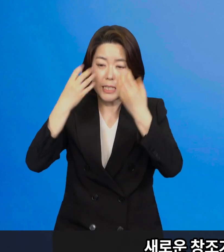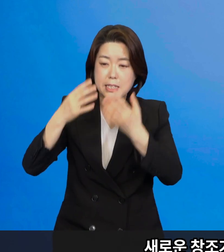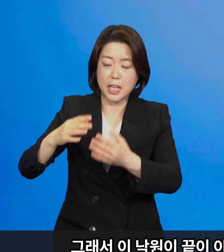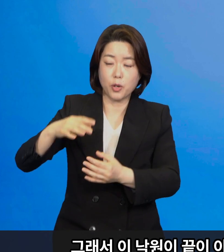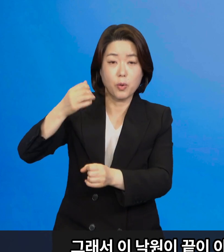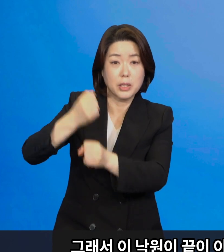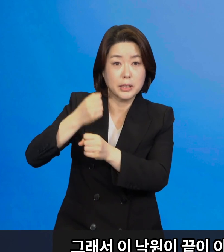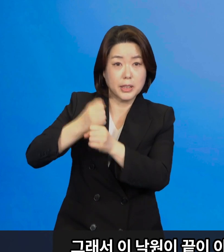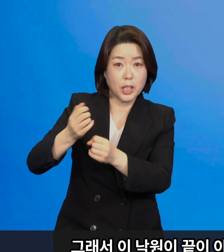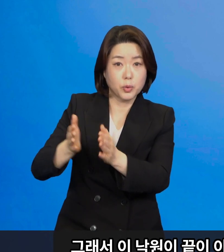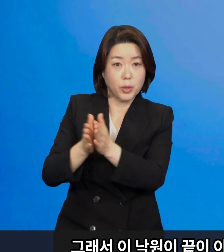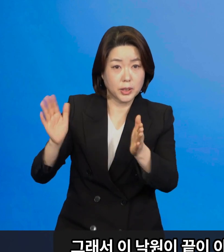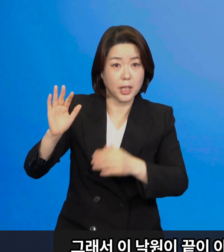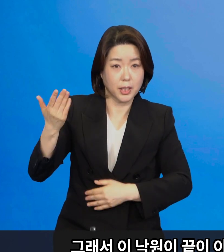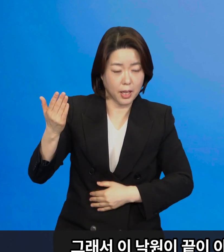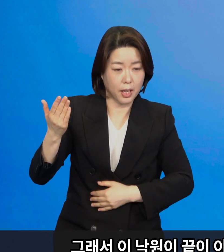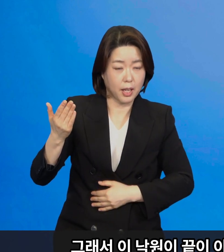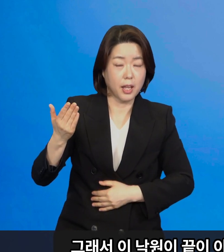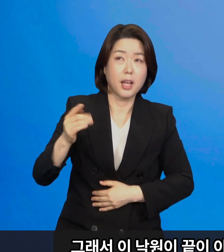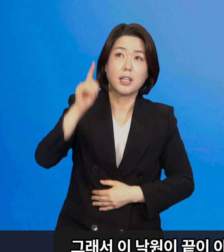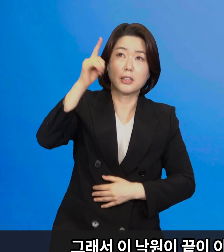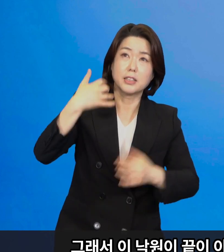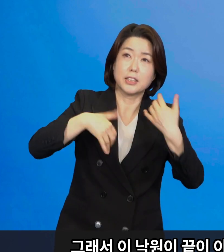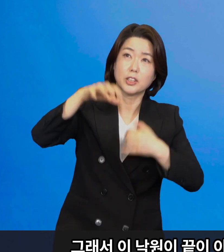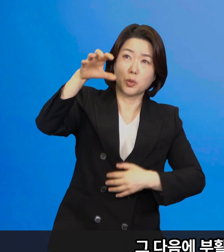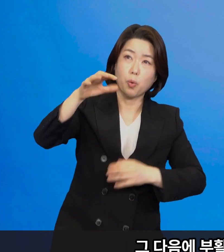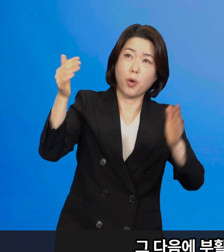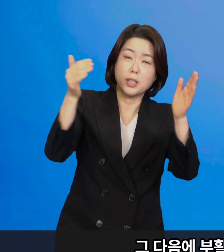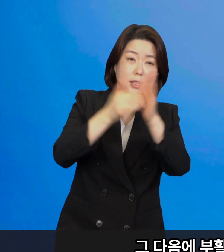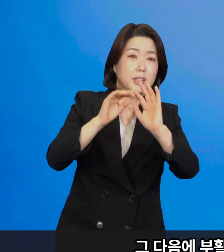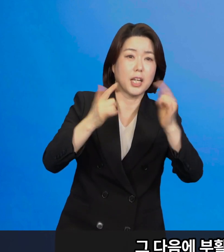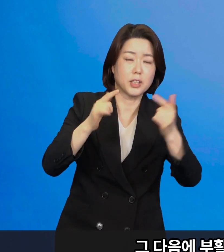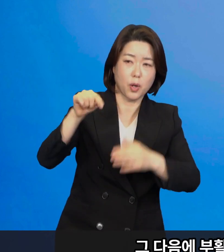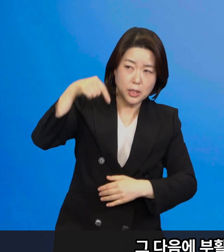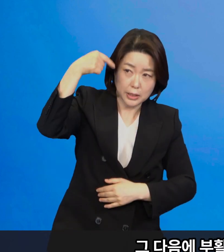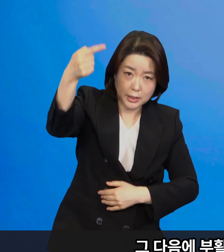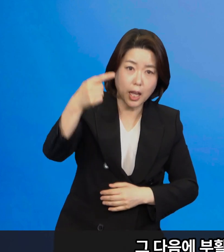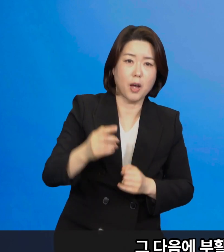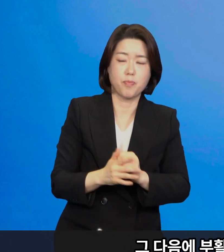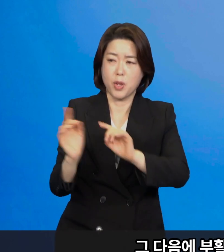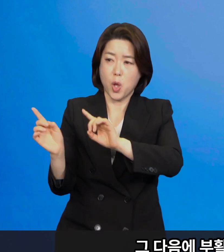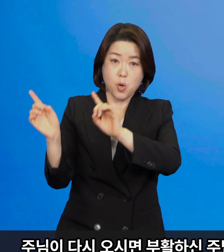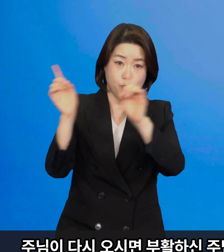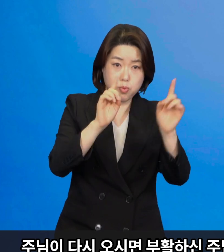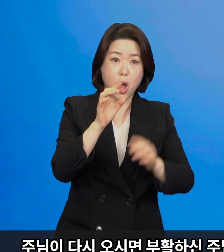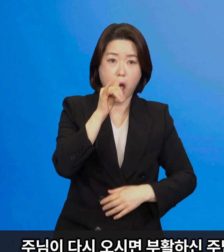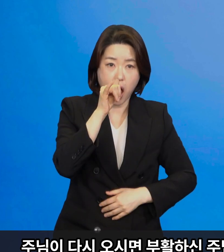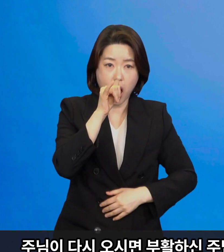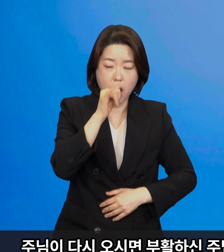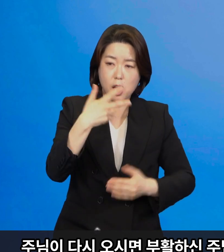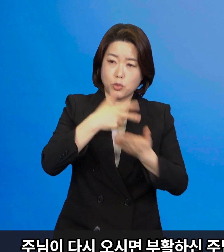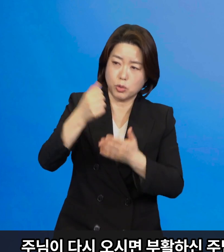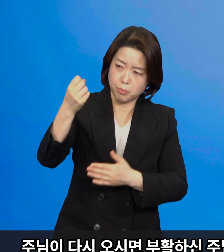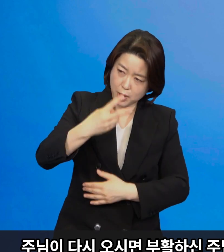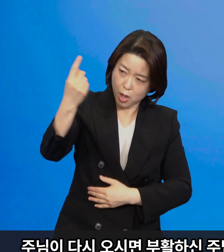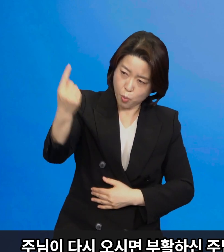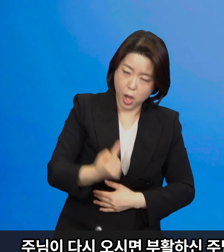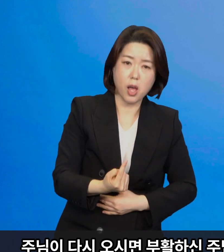것이다. 그래서 이 낙원이 끝이 아니고 이 천국이 끝이 아니고 그 다음에 부활이 일어날 것이다. 주님이 다시